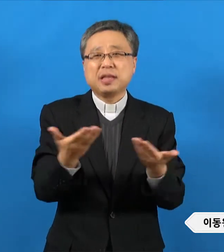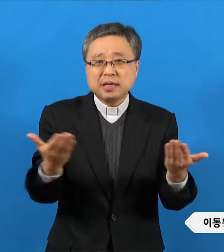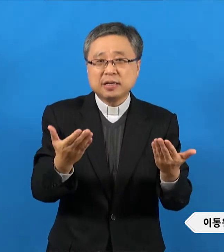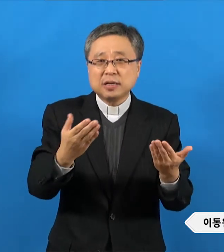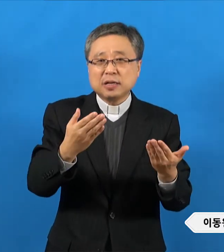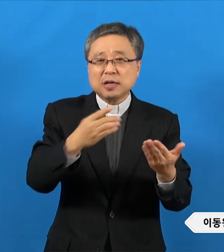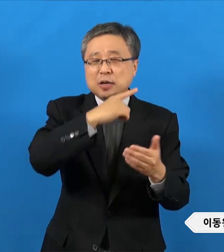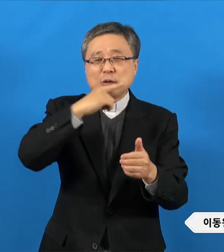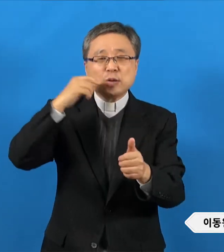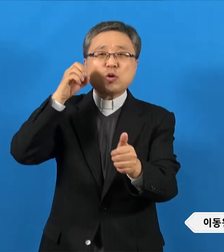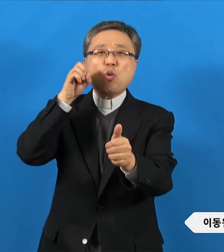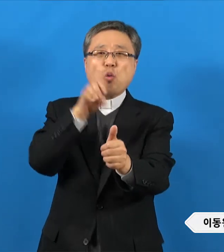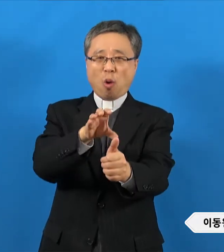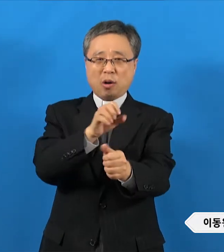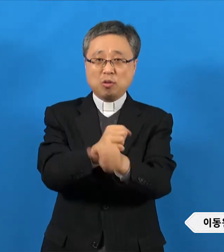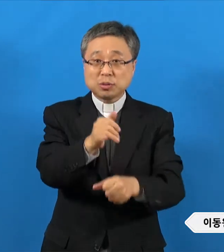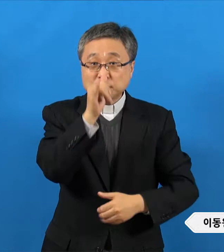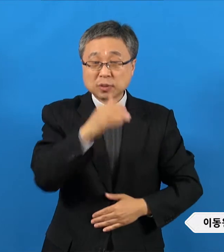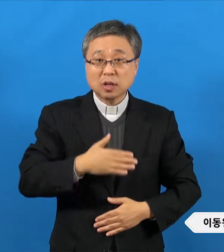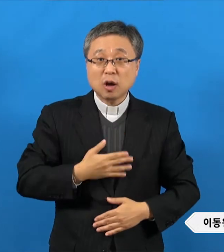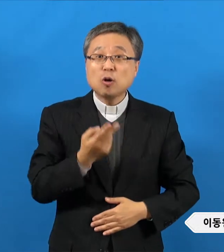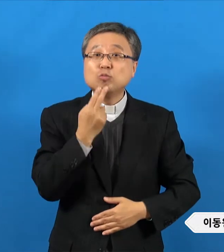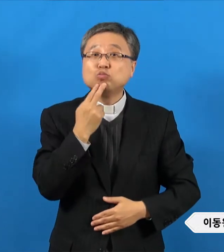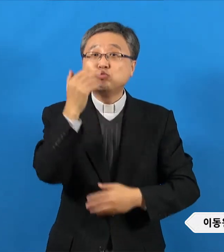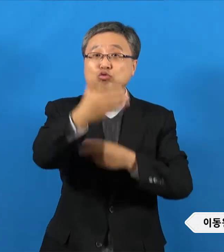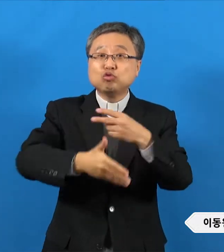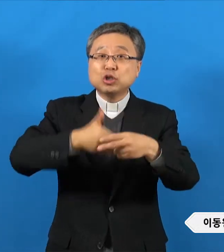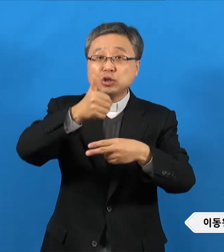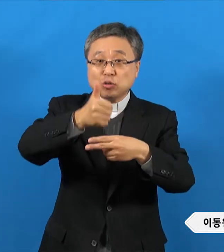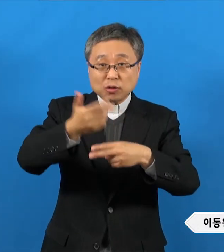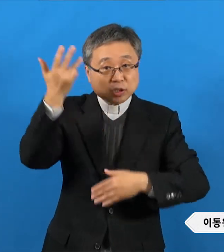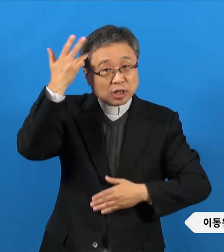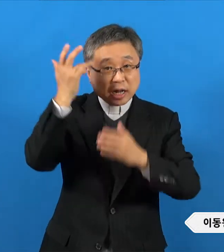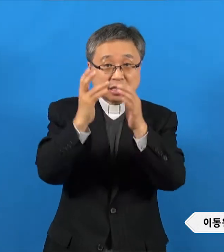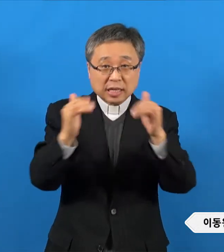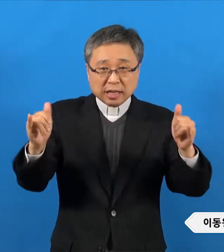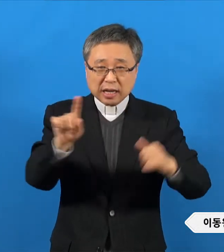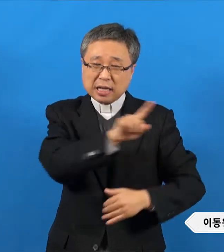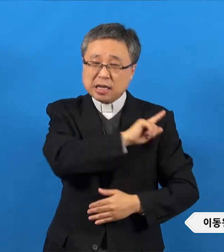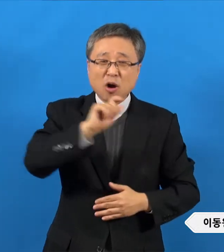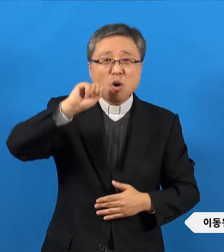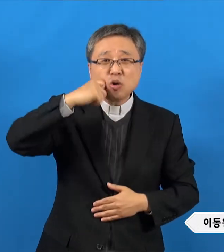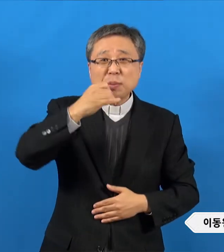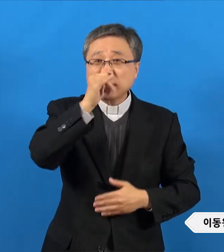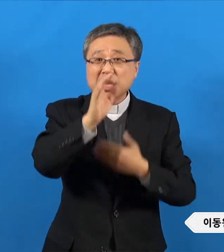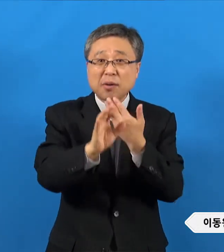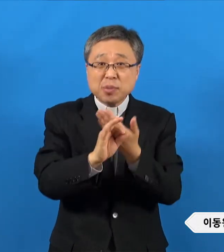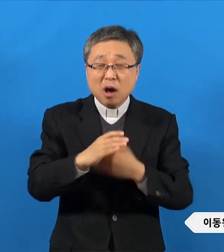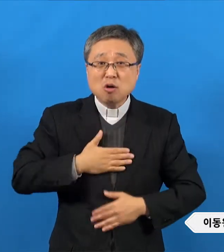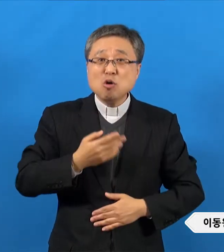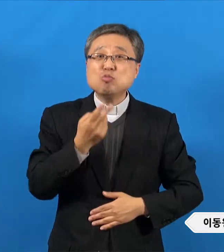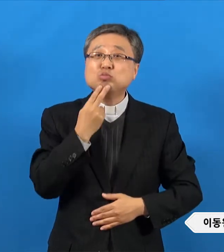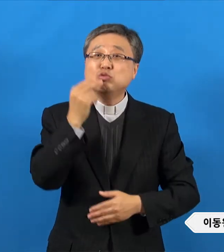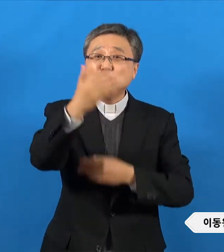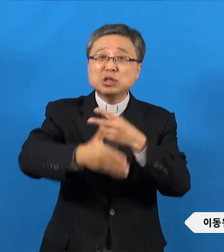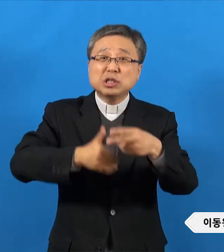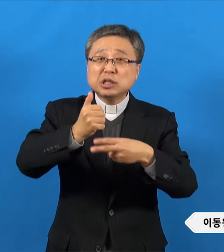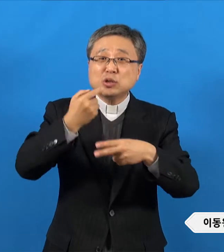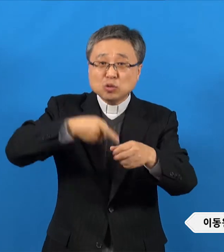있습니다. 사실 무신론 철학자들의 가장 커다란 딜레마가 있다면 무신론에 입각한